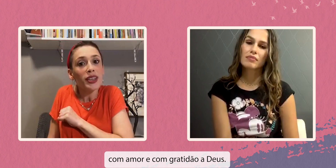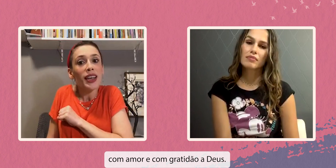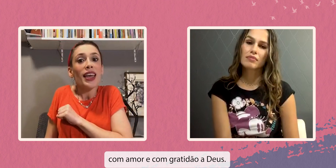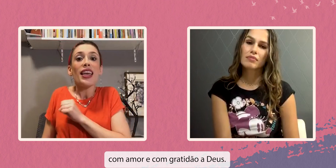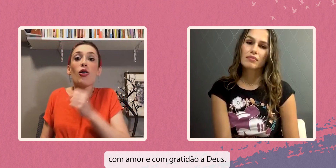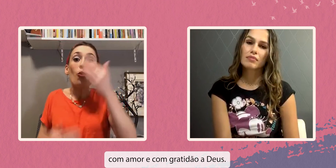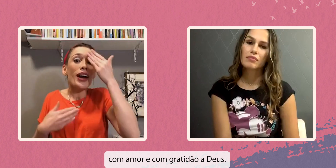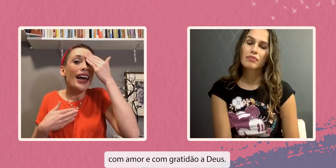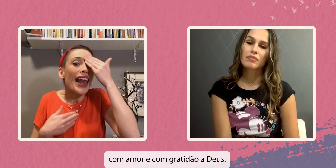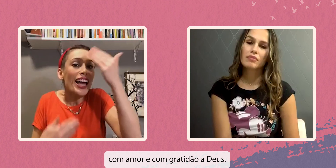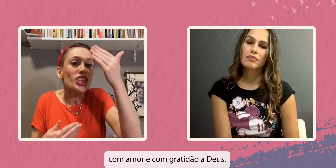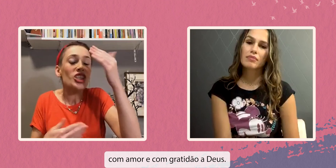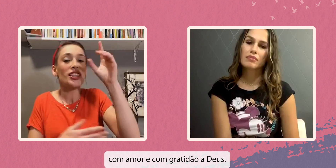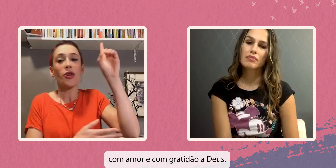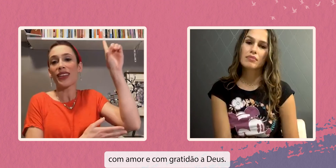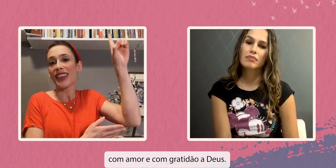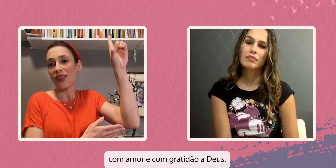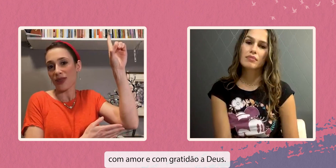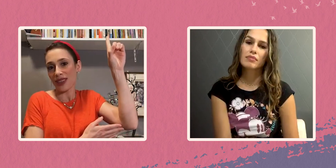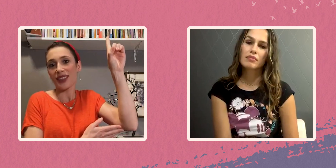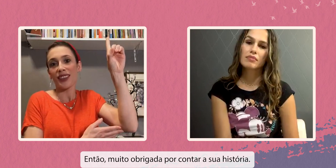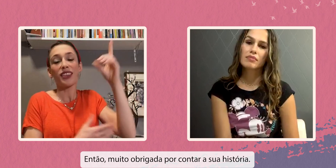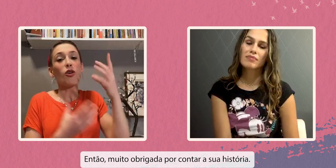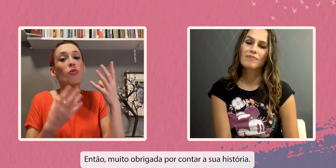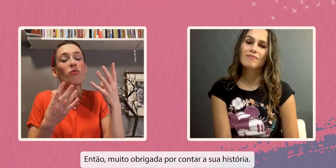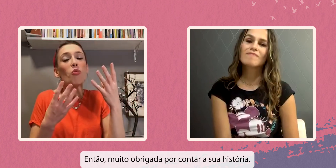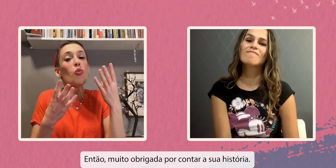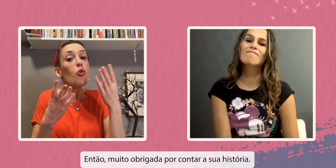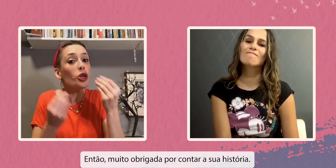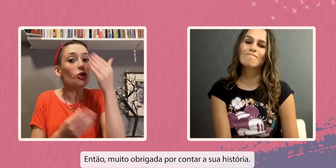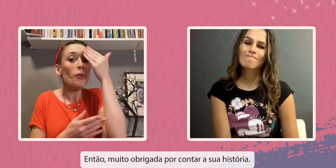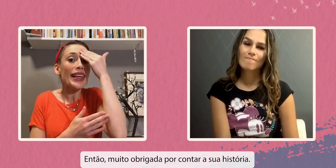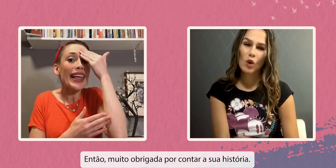amor e com gratidão a Deus.